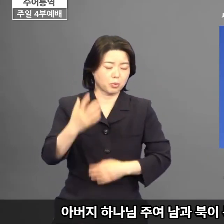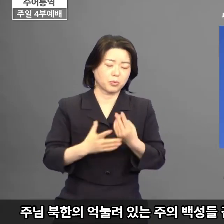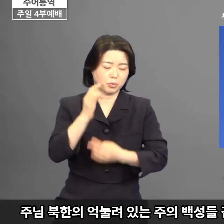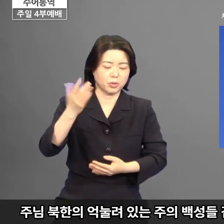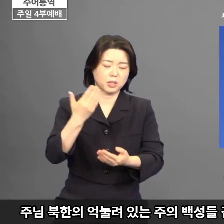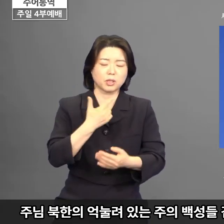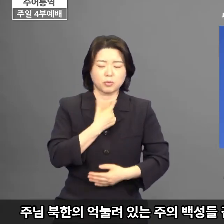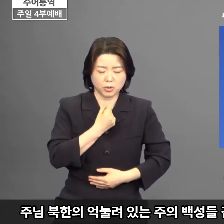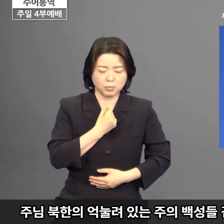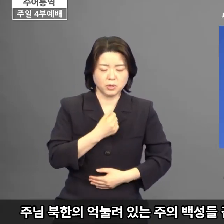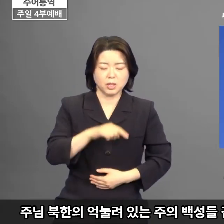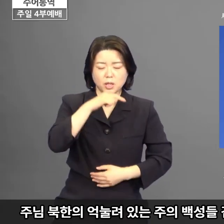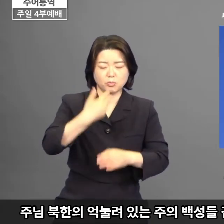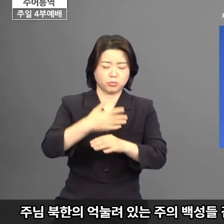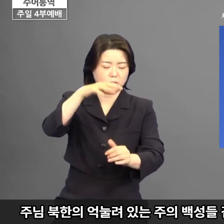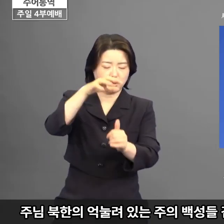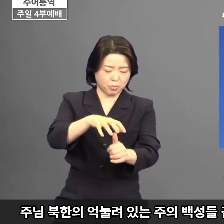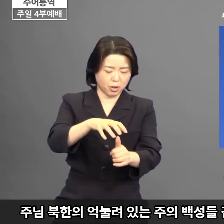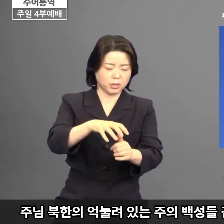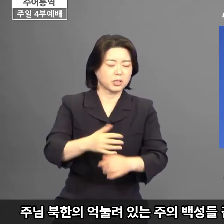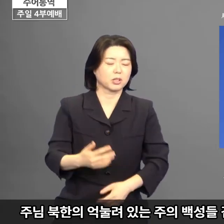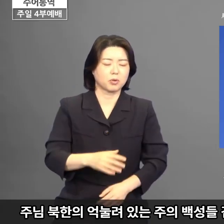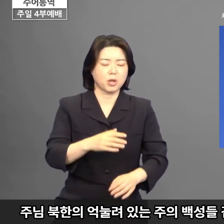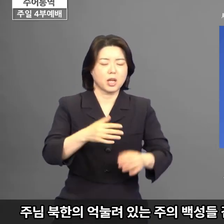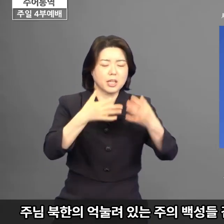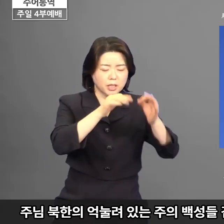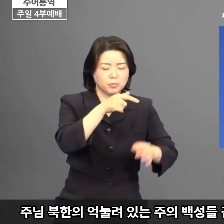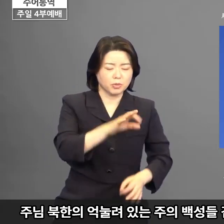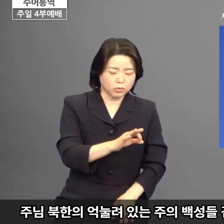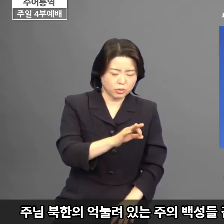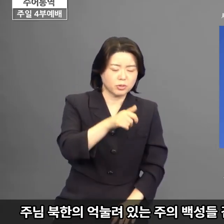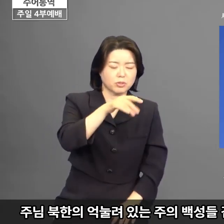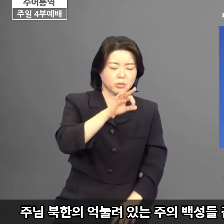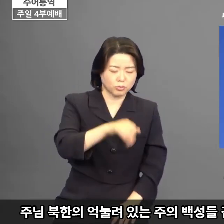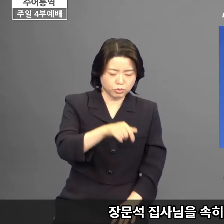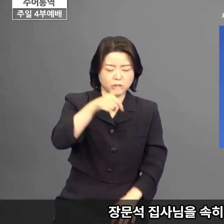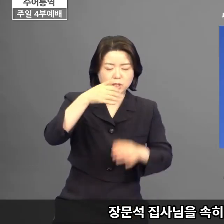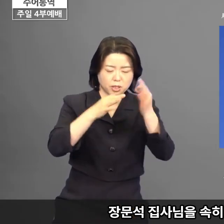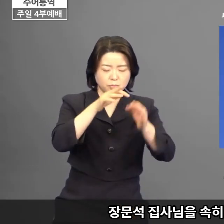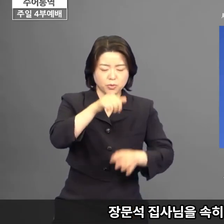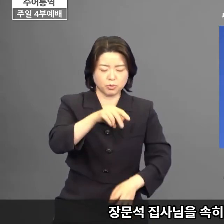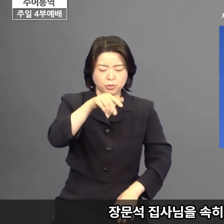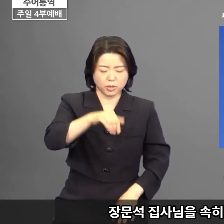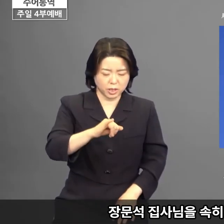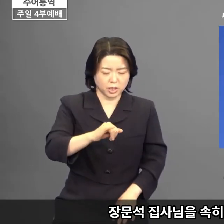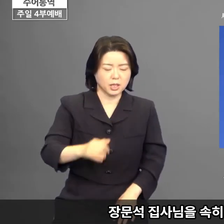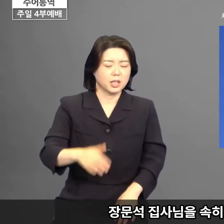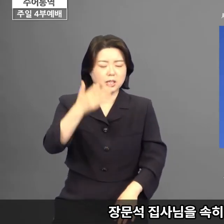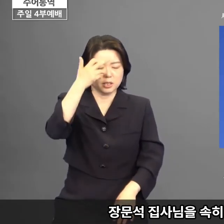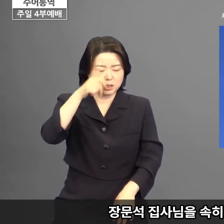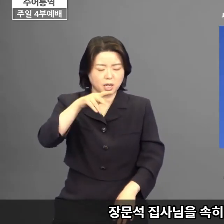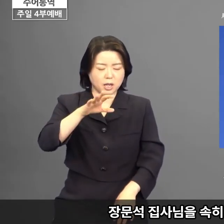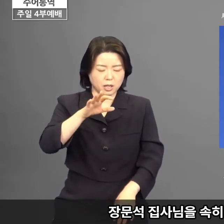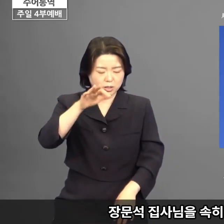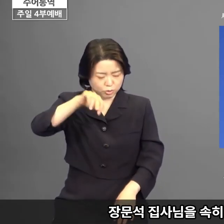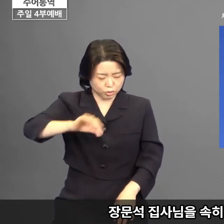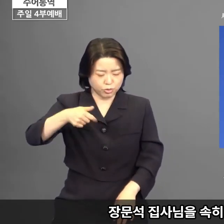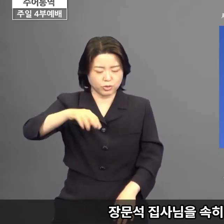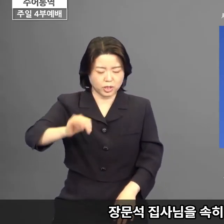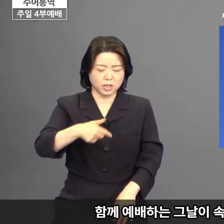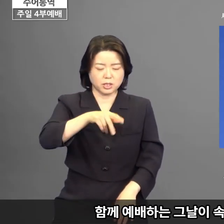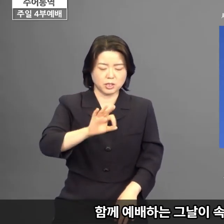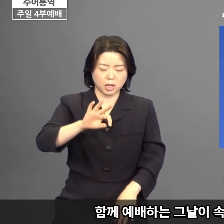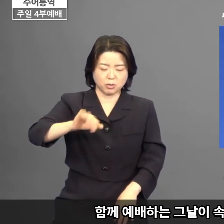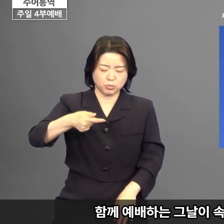원합니다. 주님, 북한에 억눌려인 주의 백성들 김국기, 김정은 목사님, 최충길 선교사님, 장문석 집사님을 속히 해방시켜